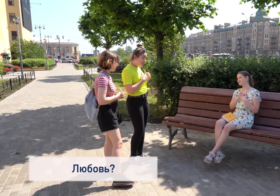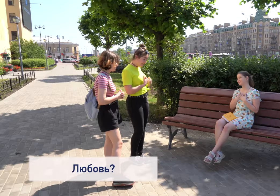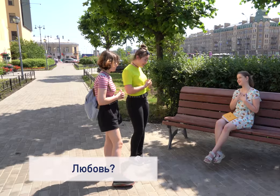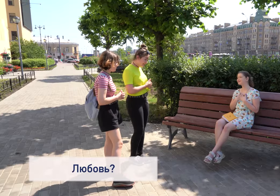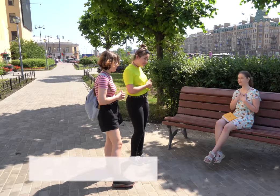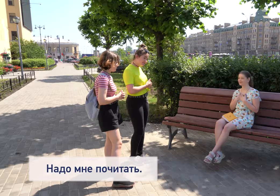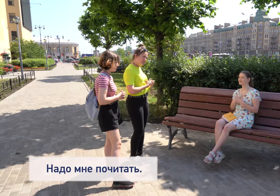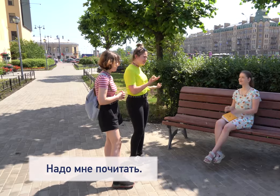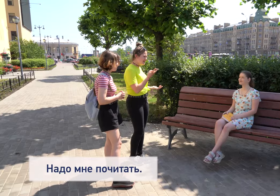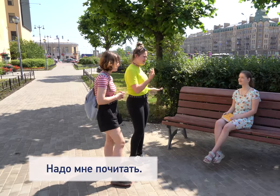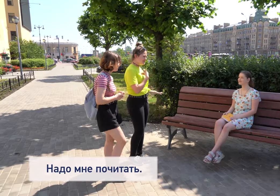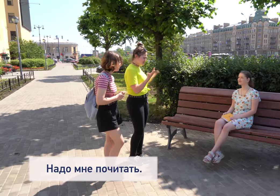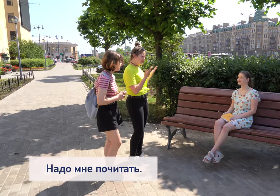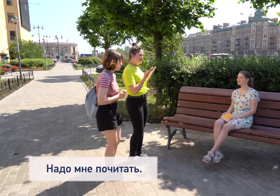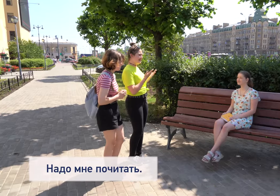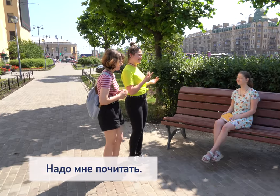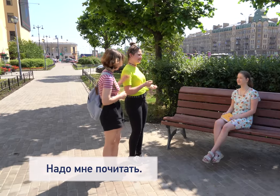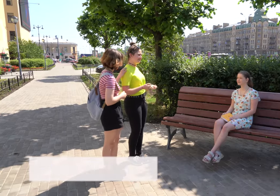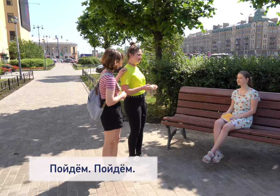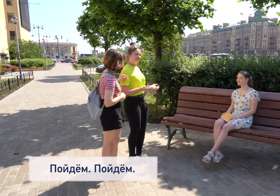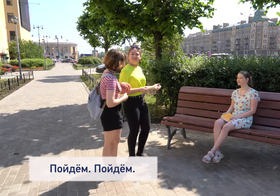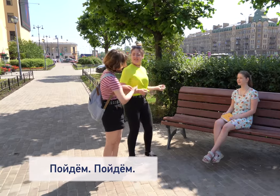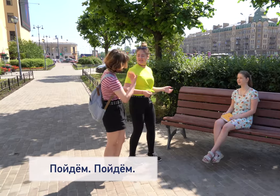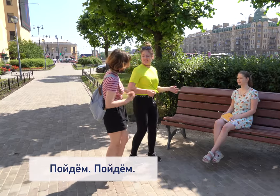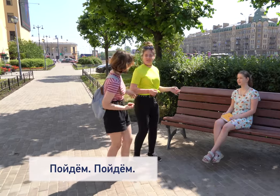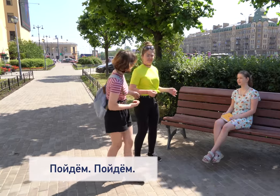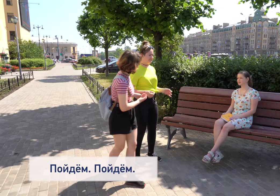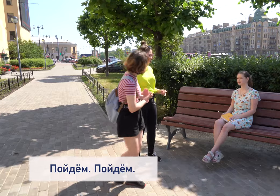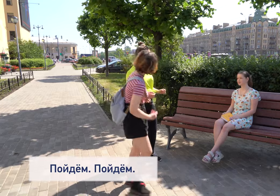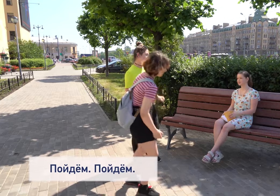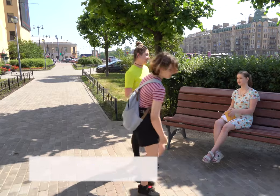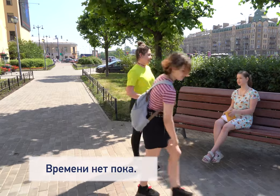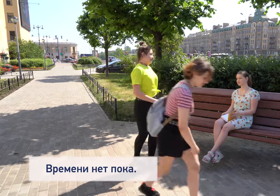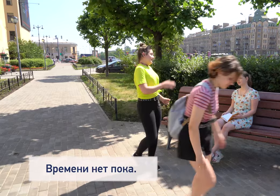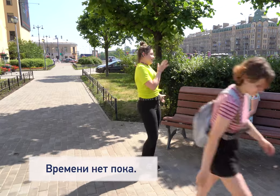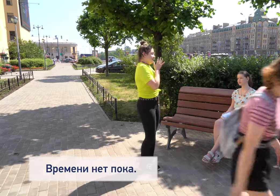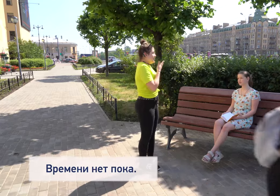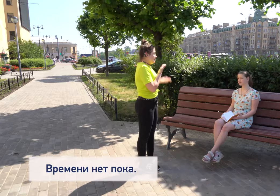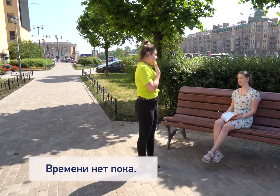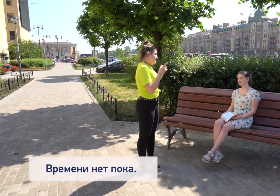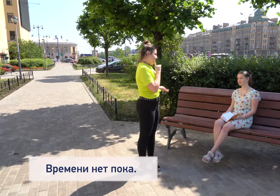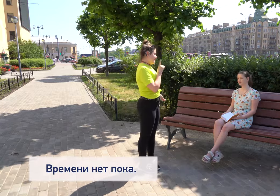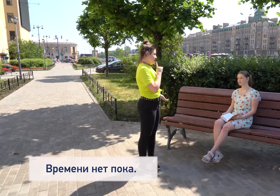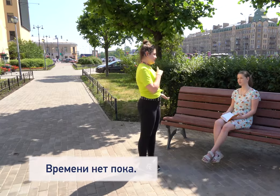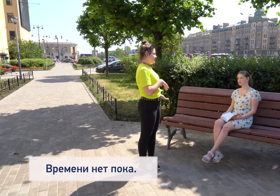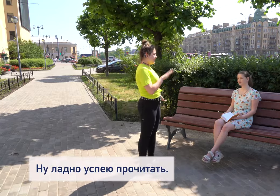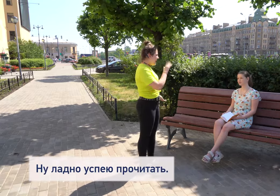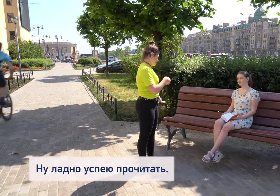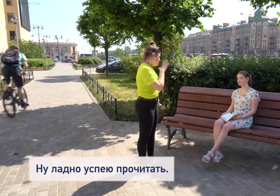Любовь? Надо мне почитать! Пойдем, пойдем! Времени нет пока! Ну ладно,